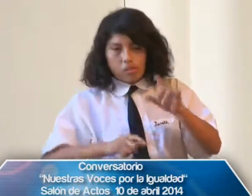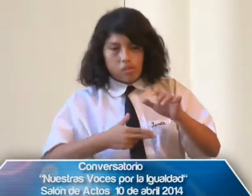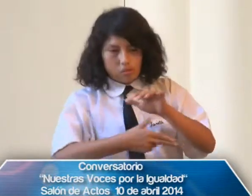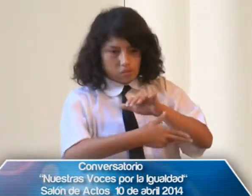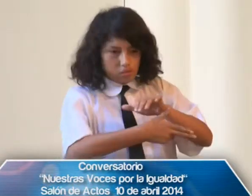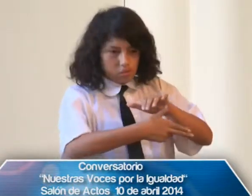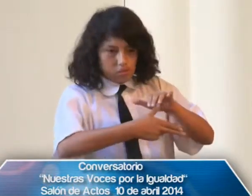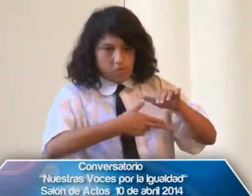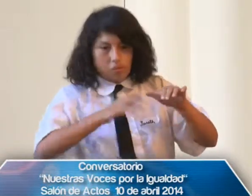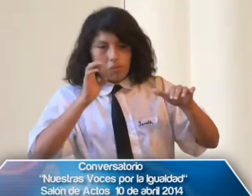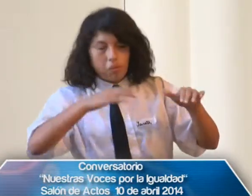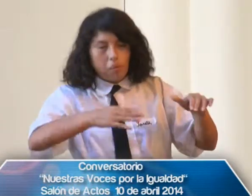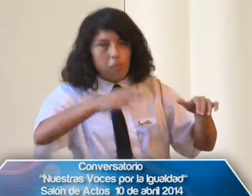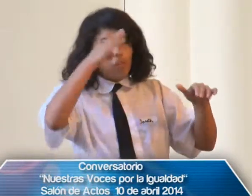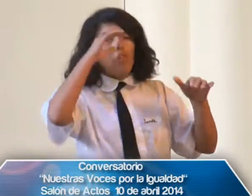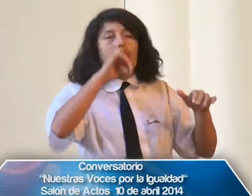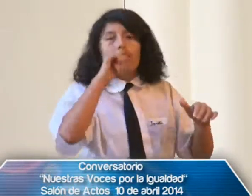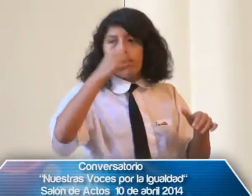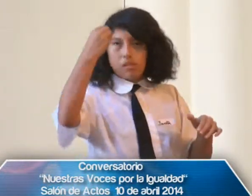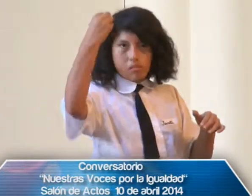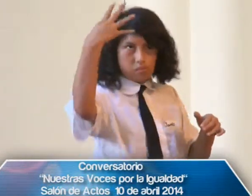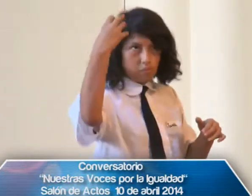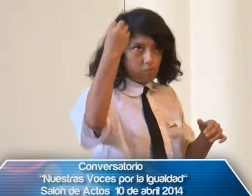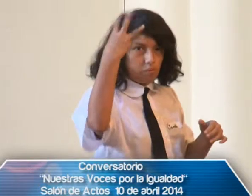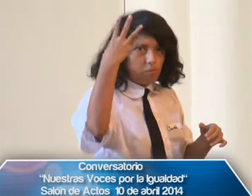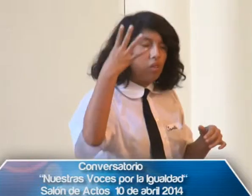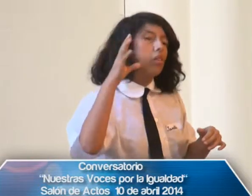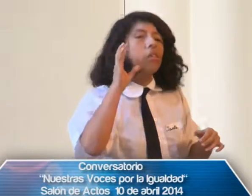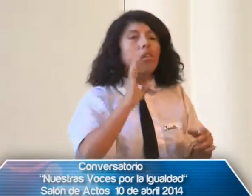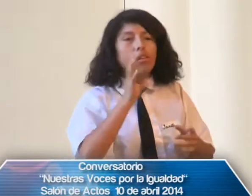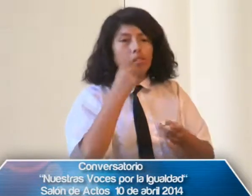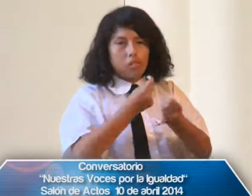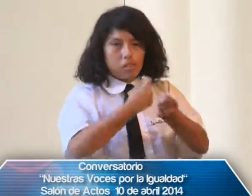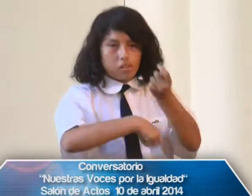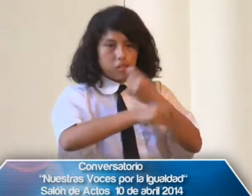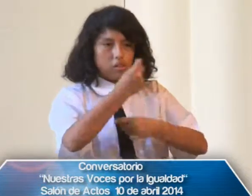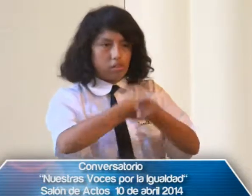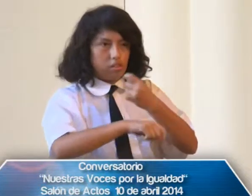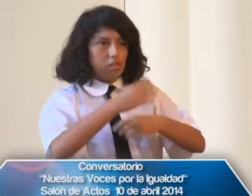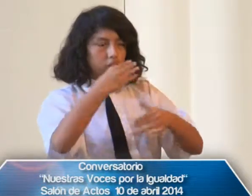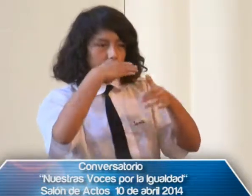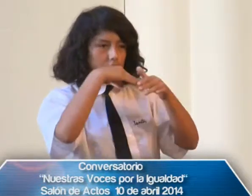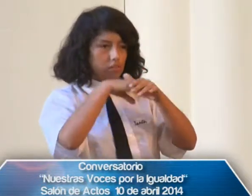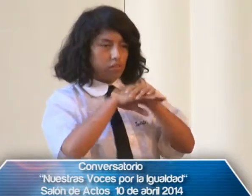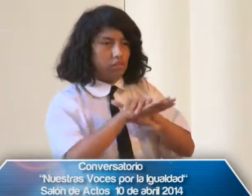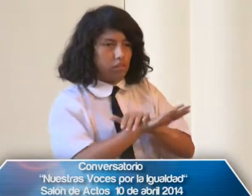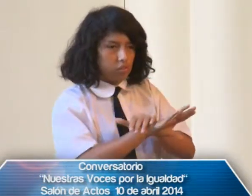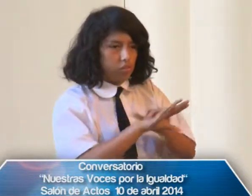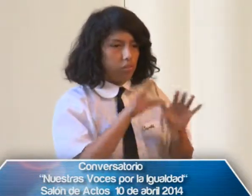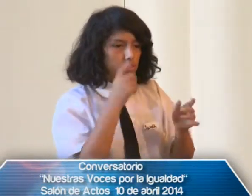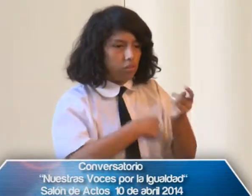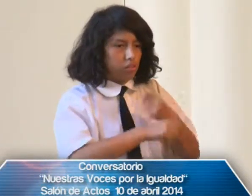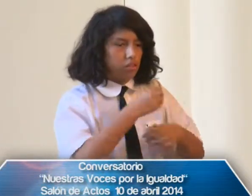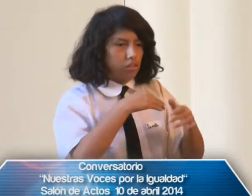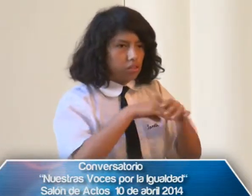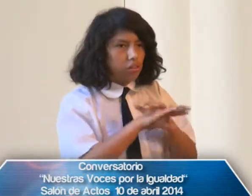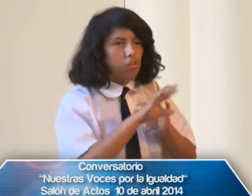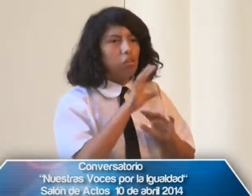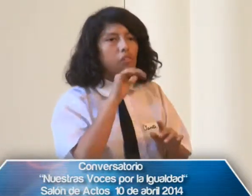disfrutar de esto en las calles hay muchas casas que tienen garajes donde salen autos pero nosotros no podemos saber